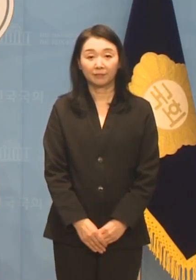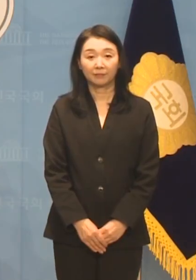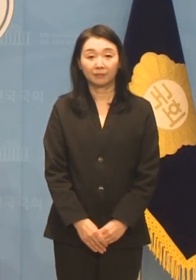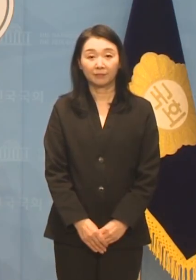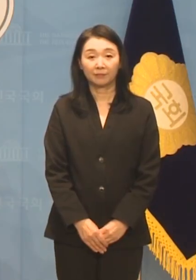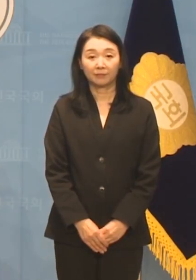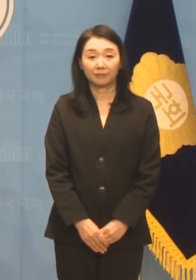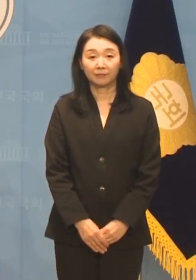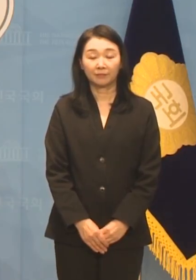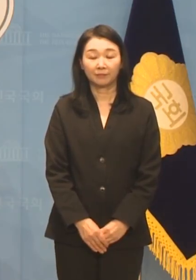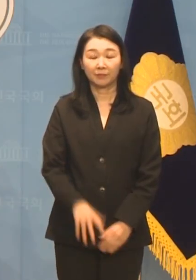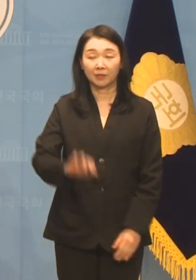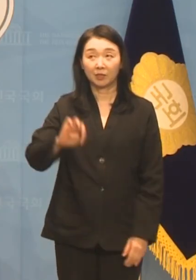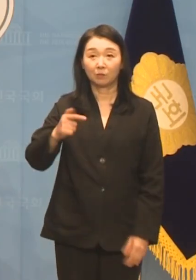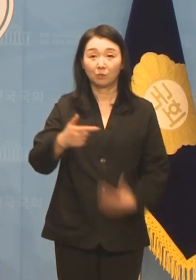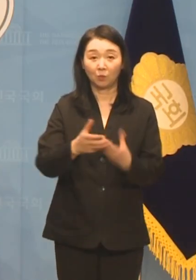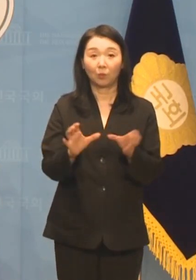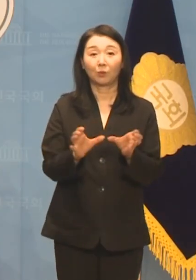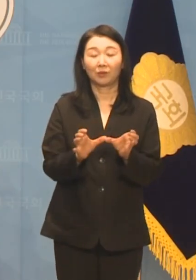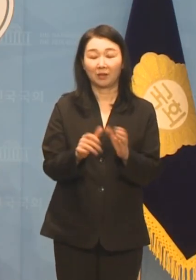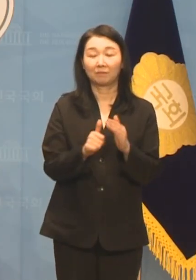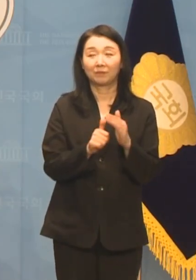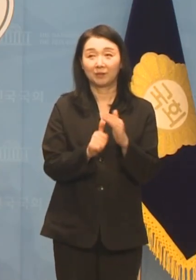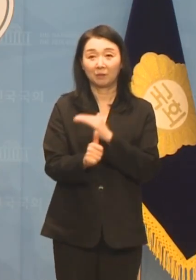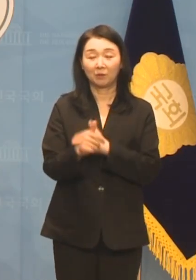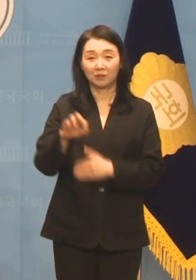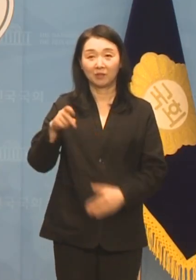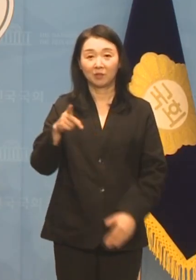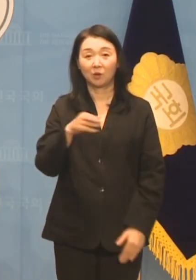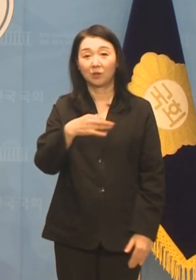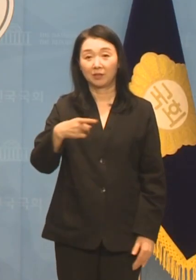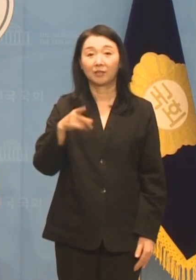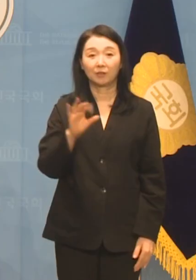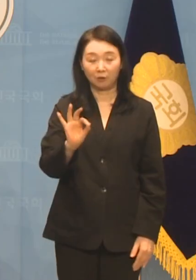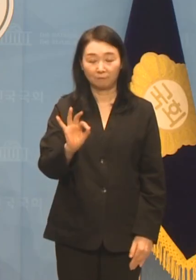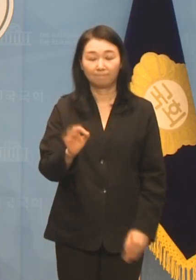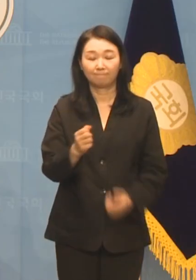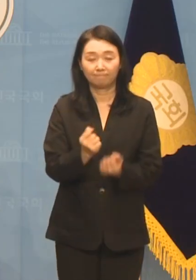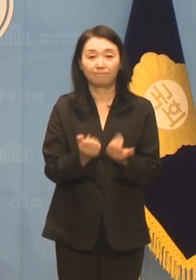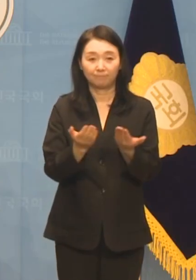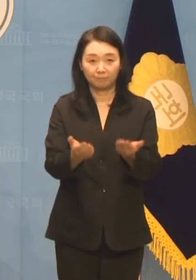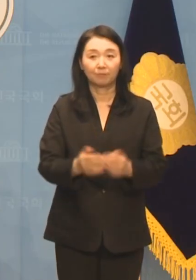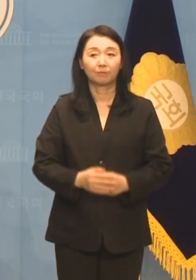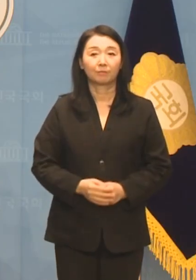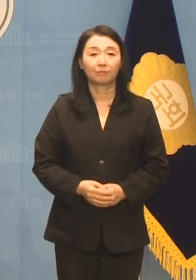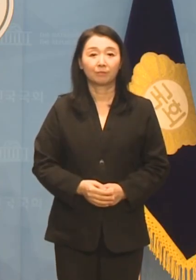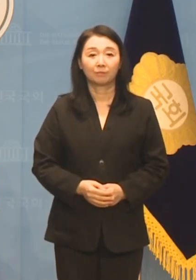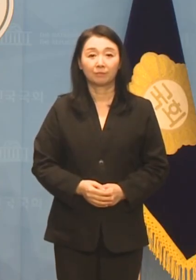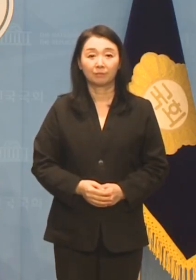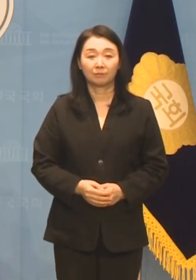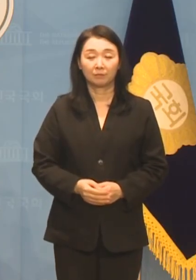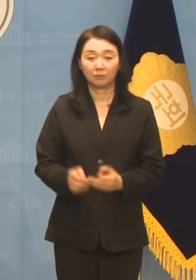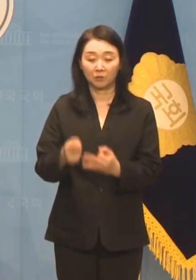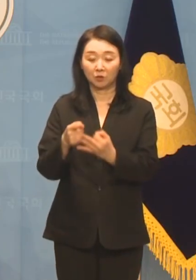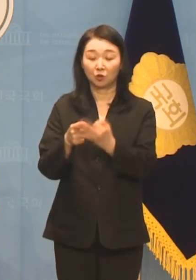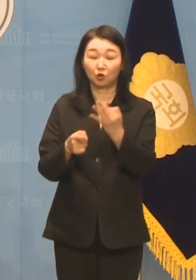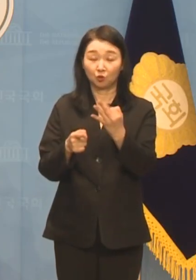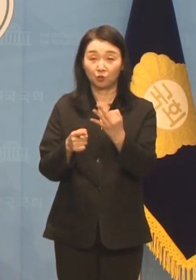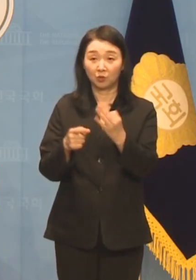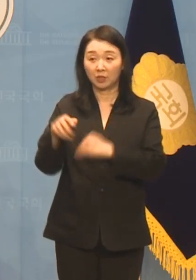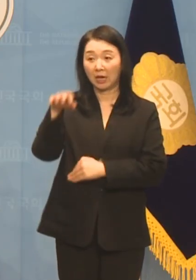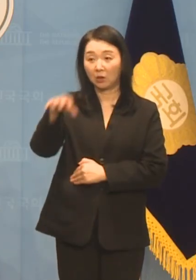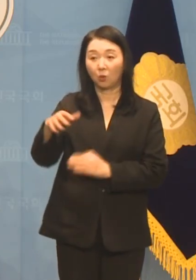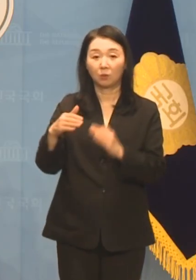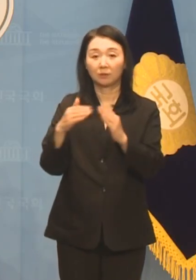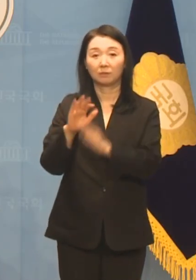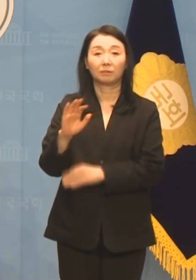네, 진보당 원내대변인 정혜경입니다. 브리핑 시작하도록 하겠습니다. 윤석열이 갈 곳은